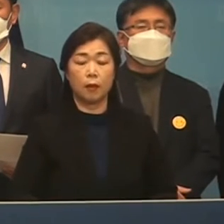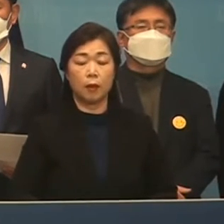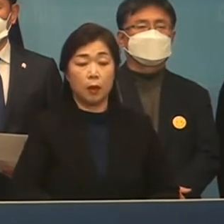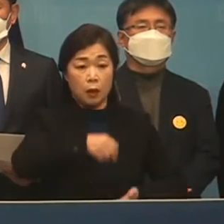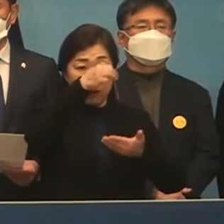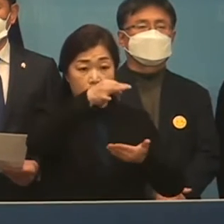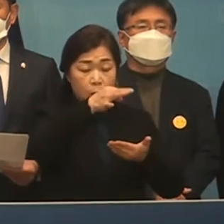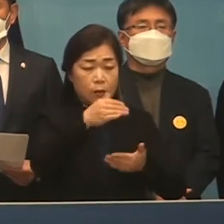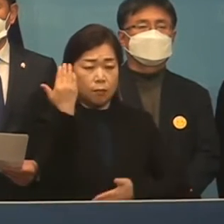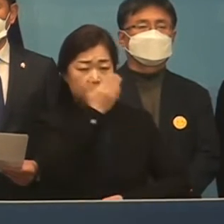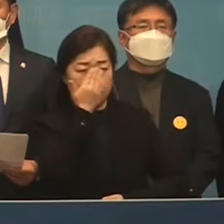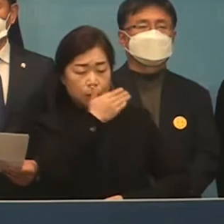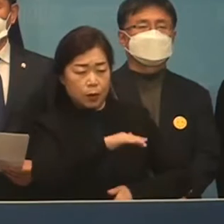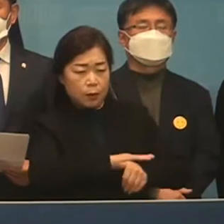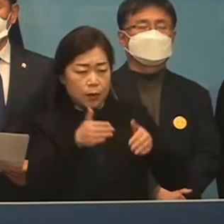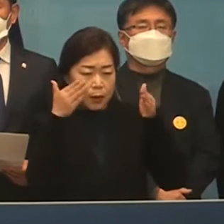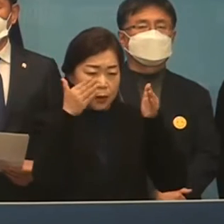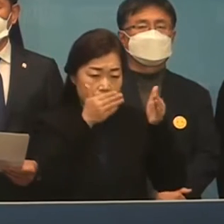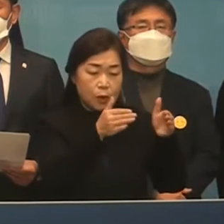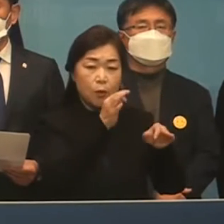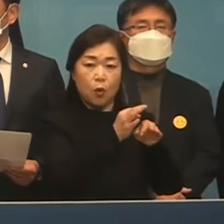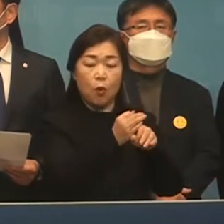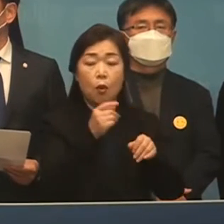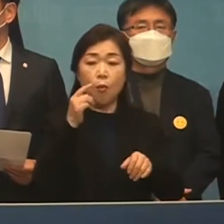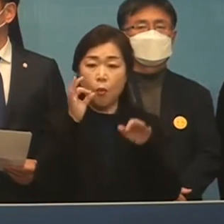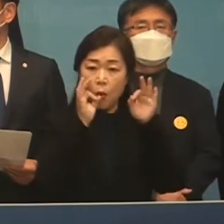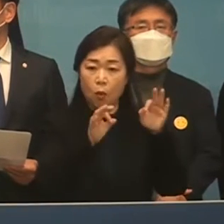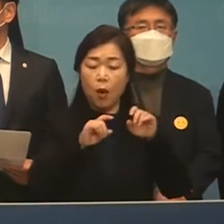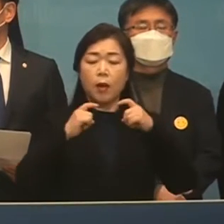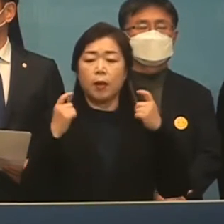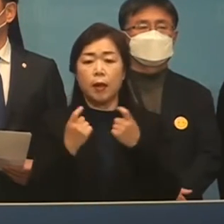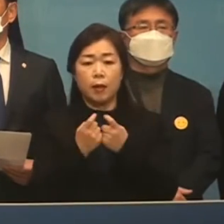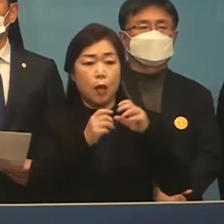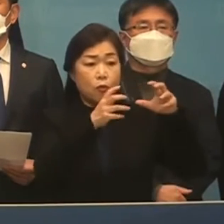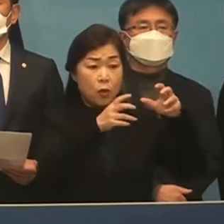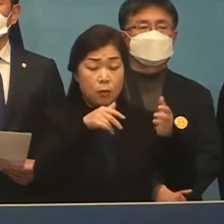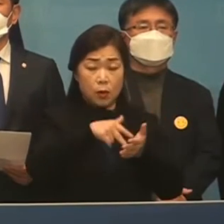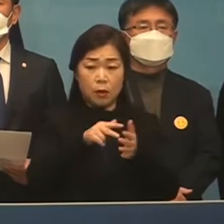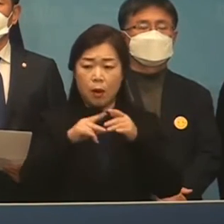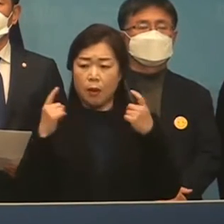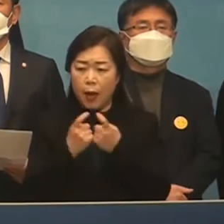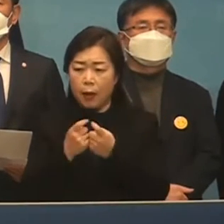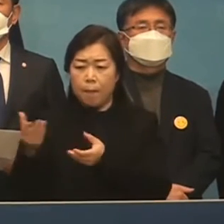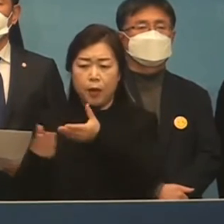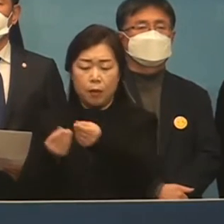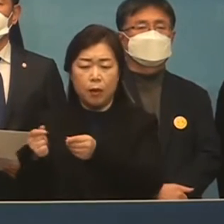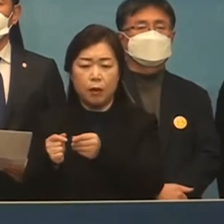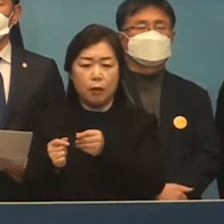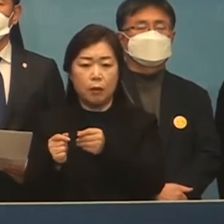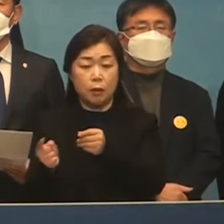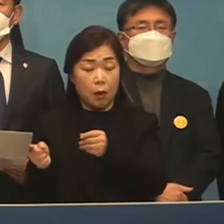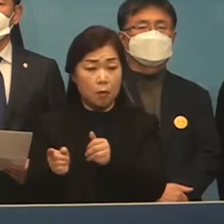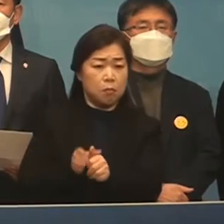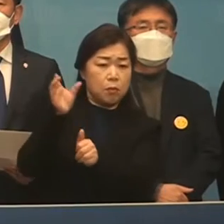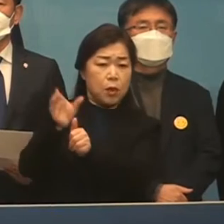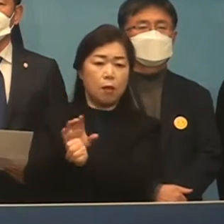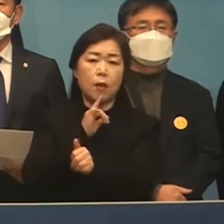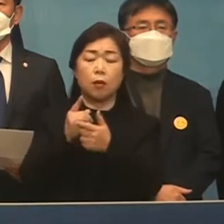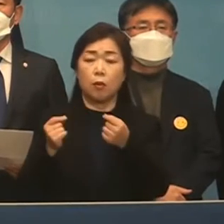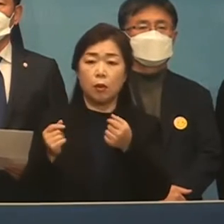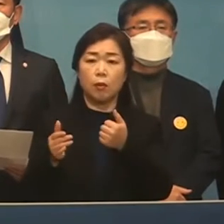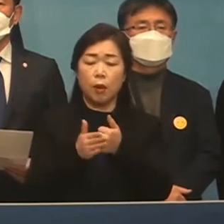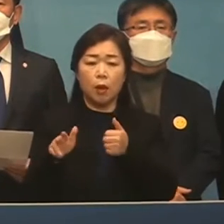재정 건전성 신화에만 매몰되어 국가가 가계의 빚을 떠넘기고 있으니 오징어 게임에 나온